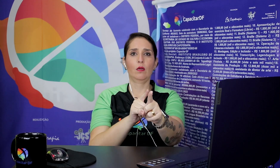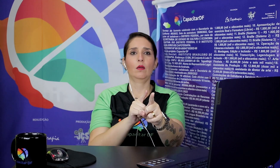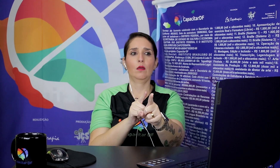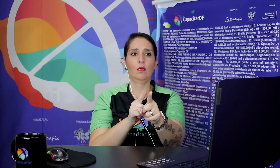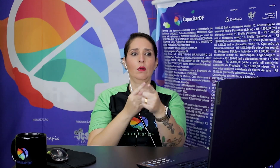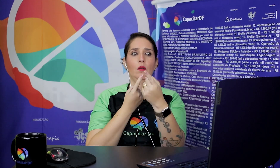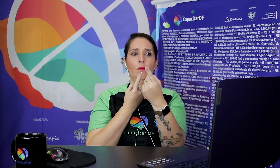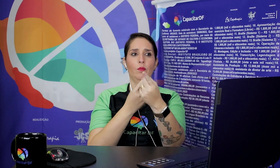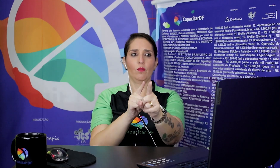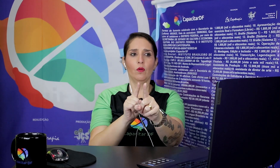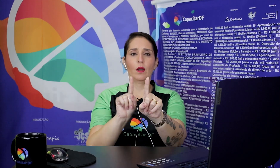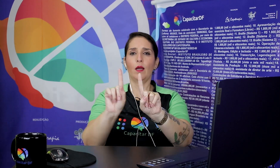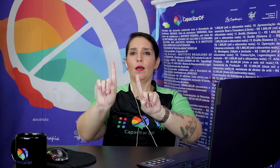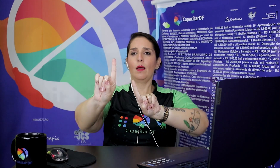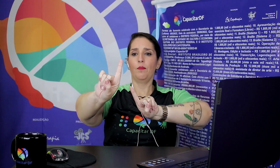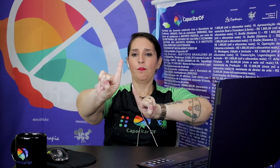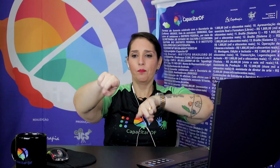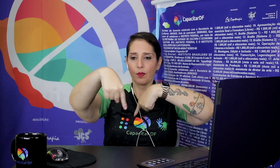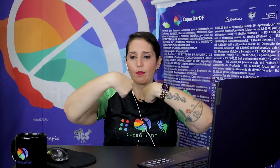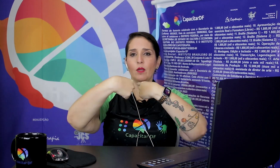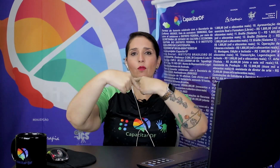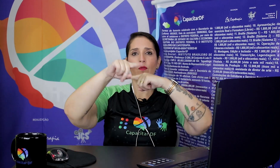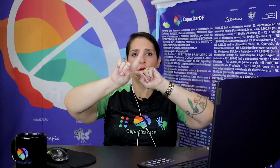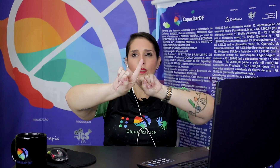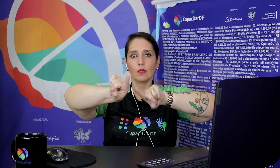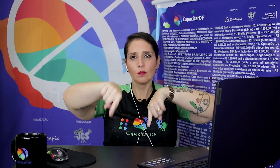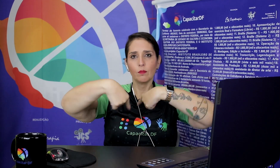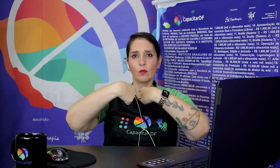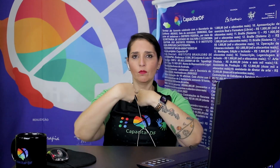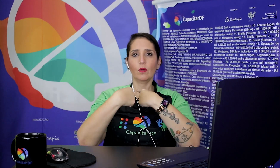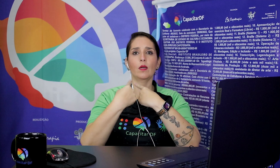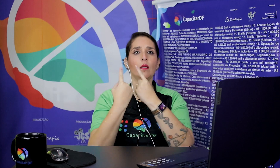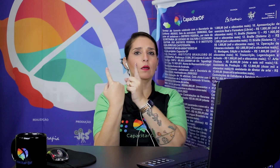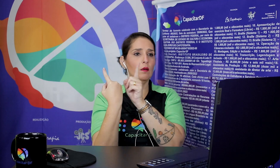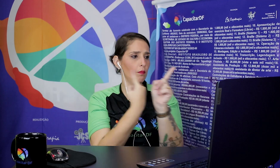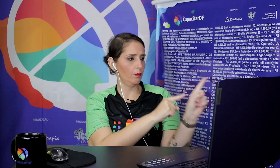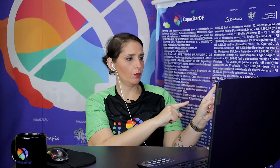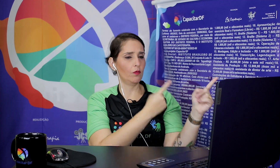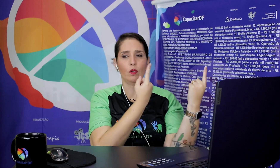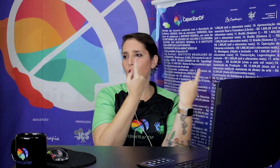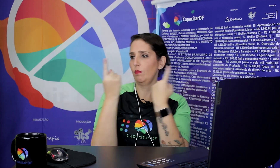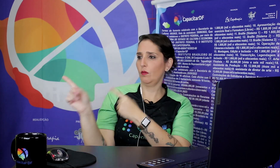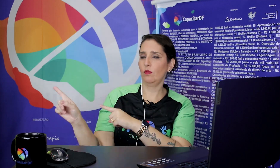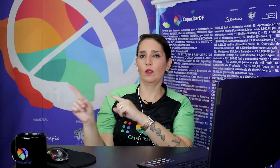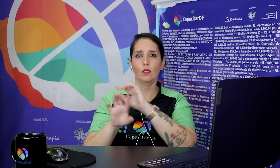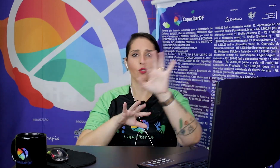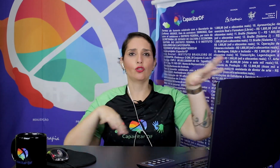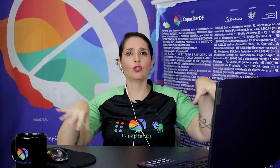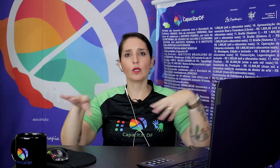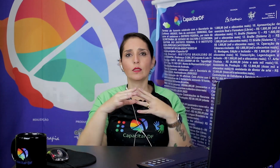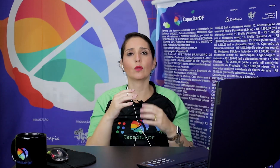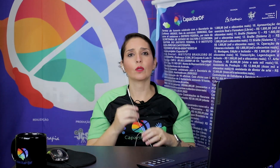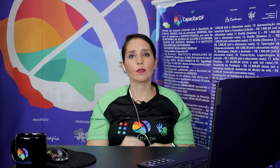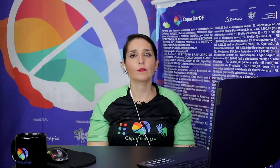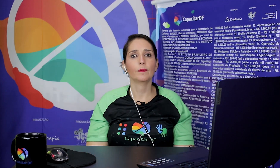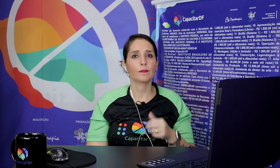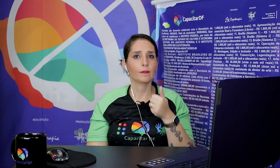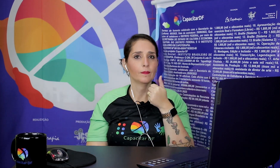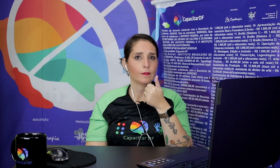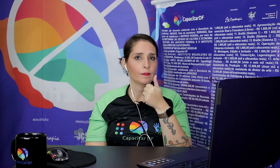provocar. Ah, Provocar, ok. para mim eu viro assim, provocar, provocar, provocar. A gente